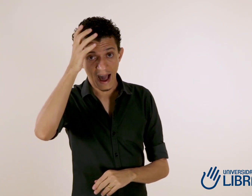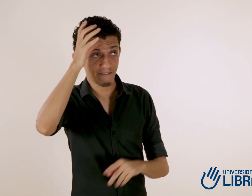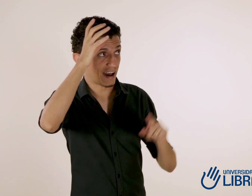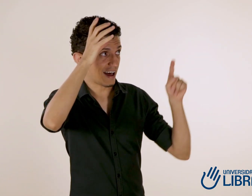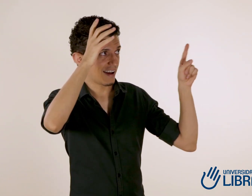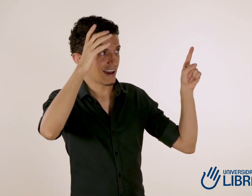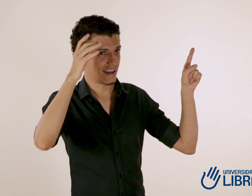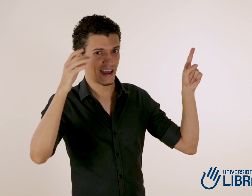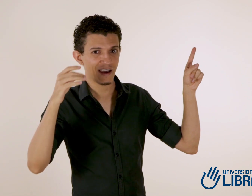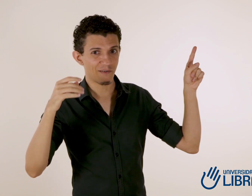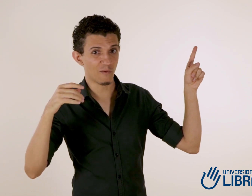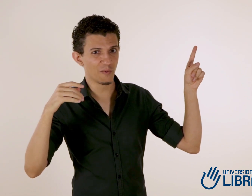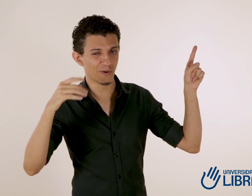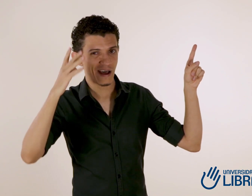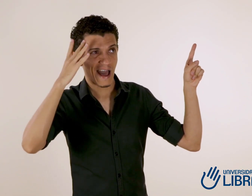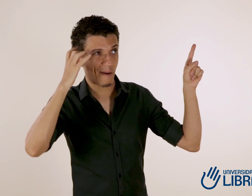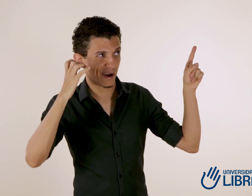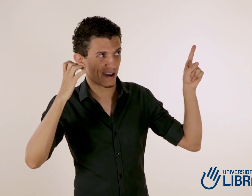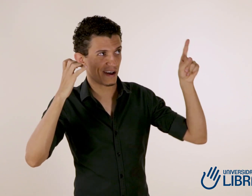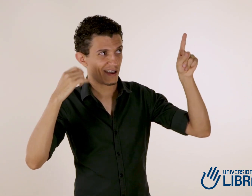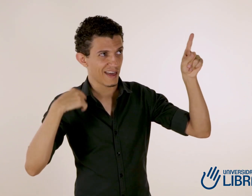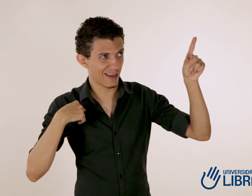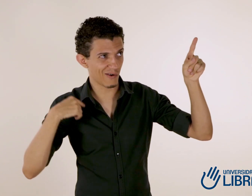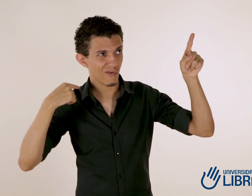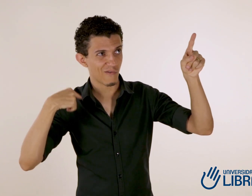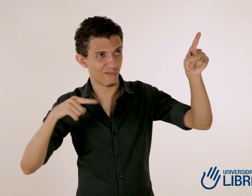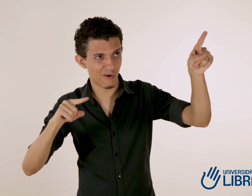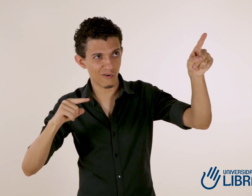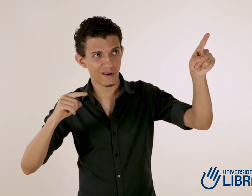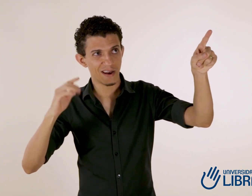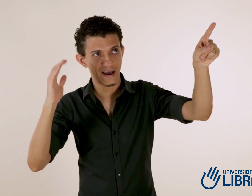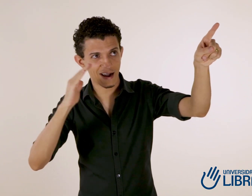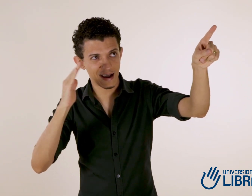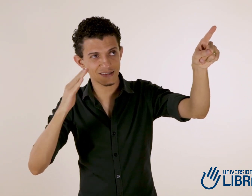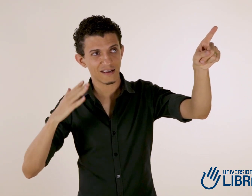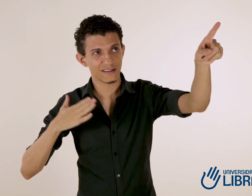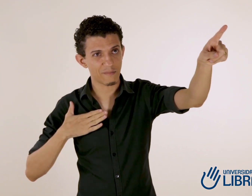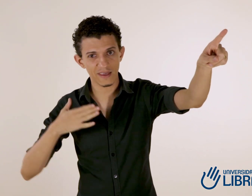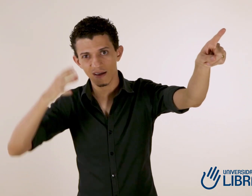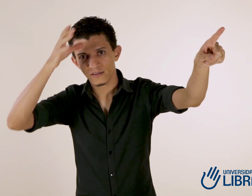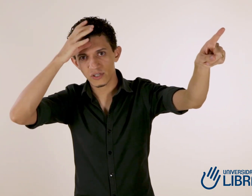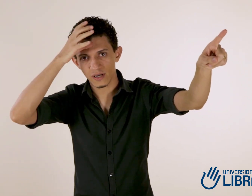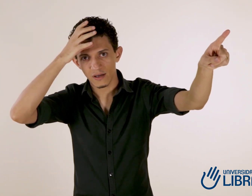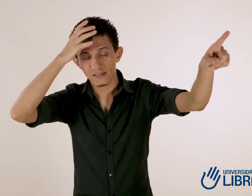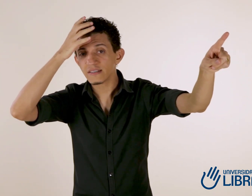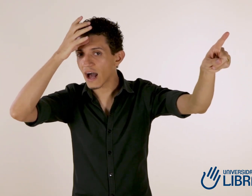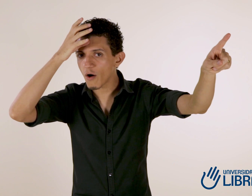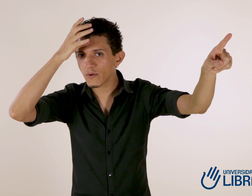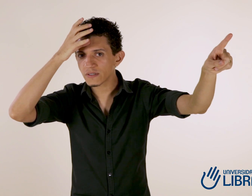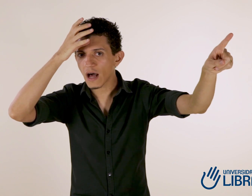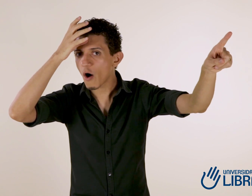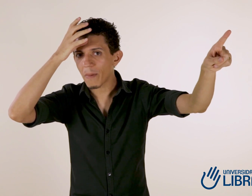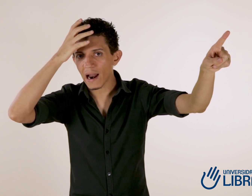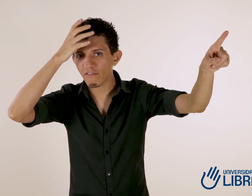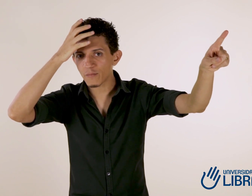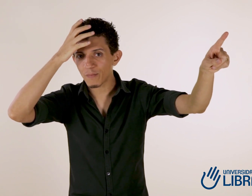Aí vai lá, né? Um por um. Amanhã eu vou na casa da minha tia. Sinal por sinal, palavra por